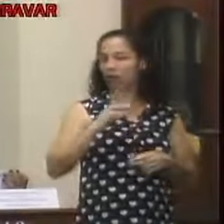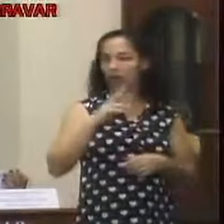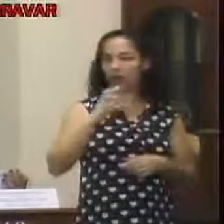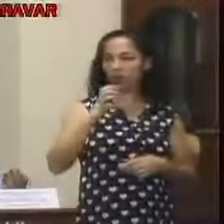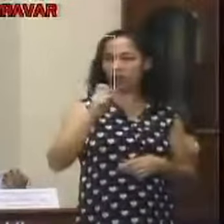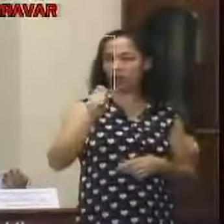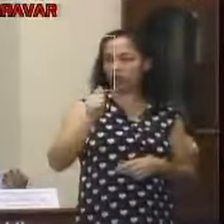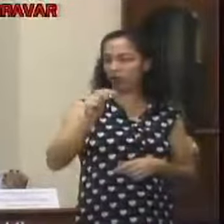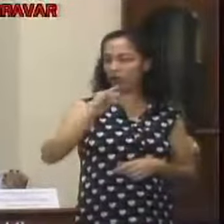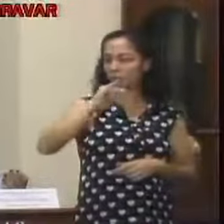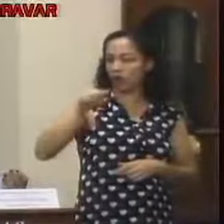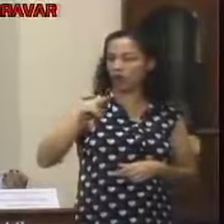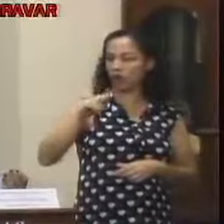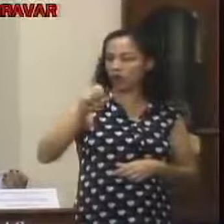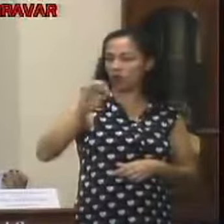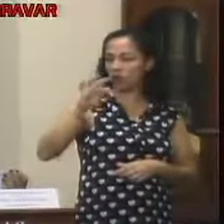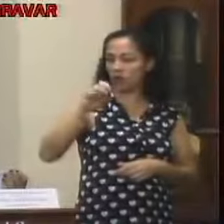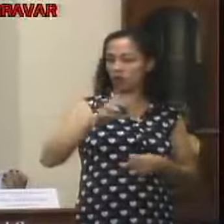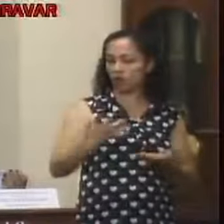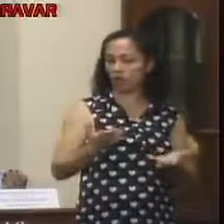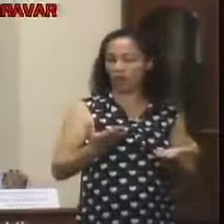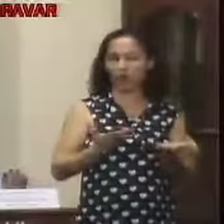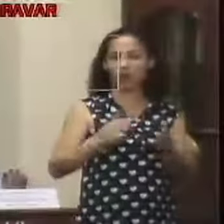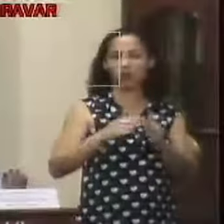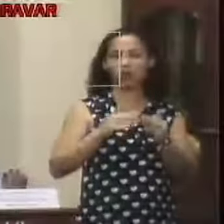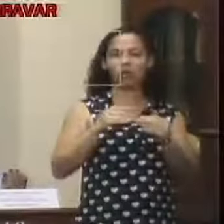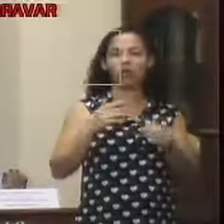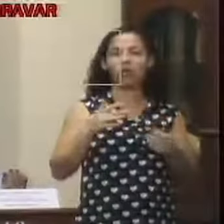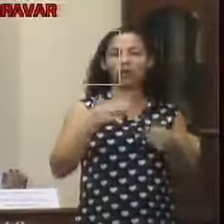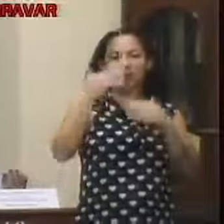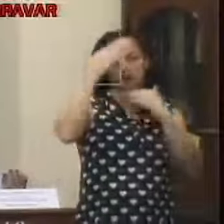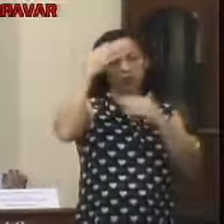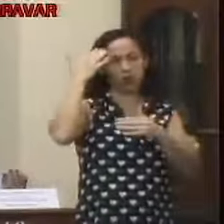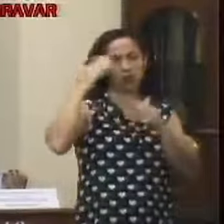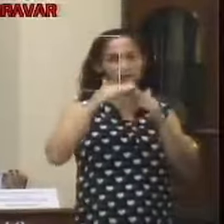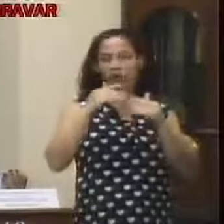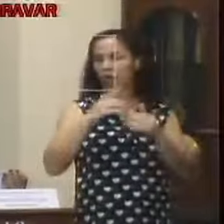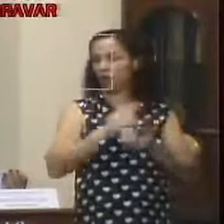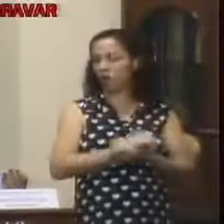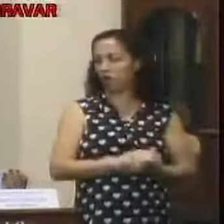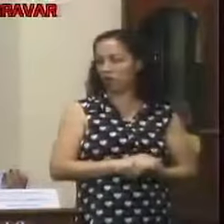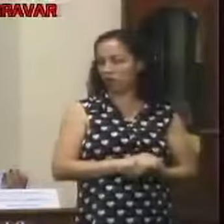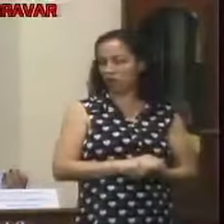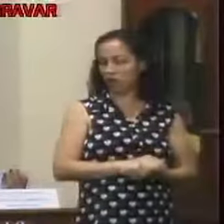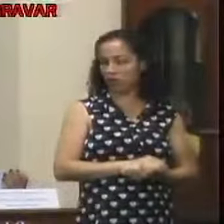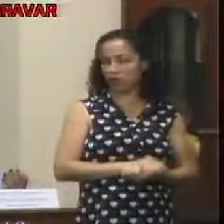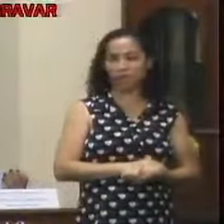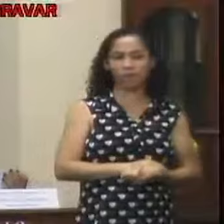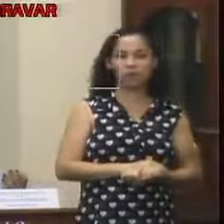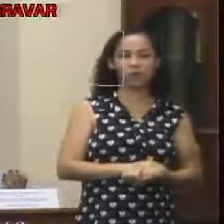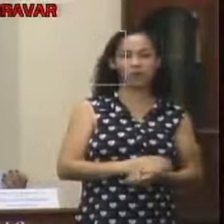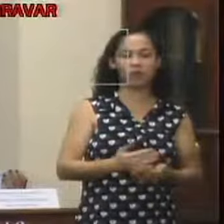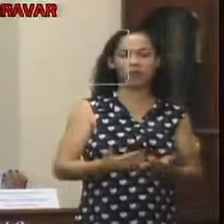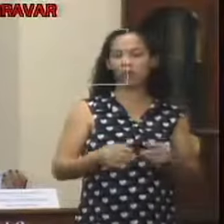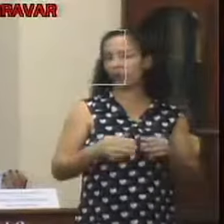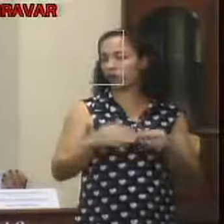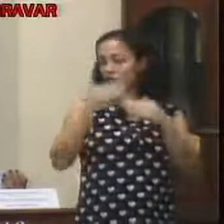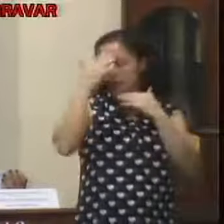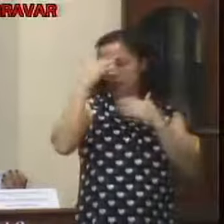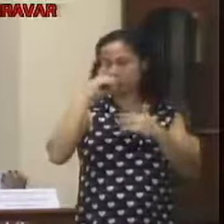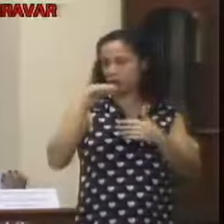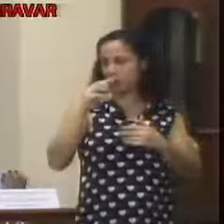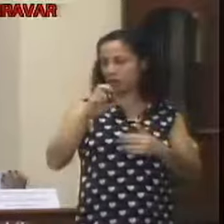concedido às outras funções. Desta forma, reiterando o protesto de estima e consideração, pede espera de deferimento. Sala das Sessões, 5